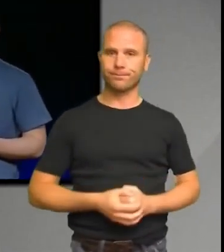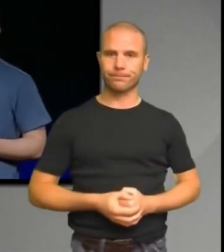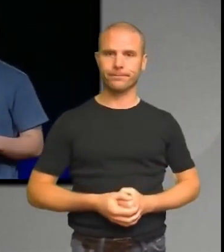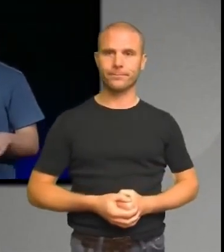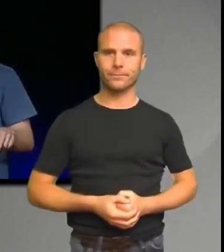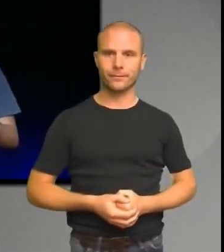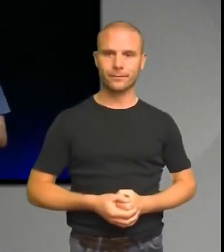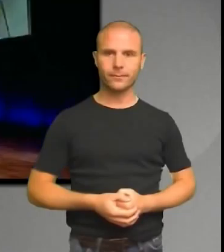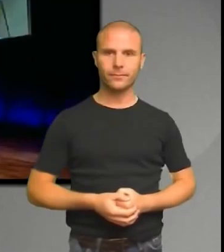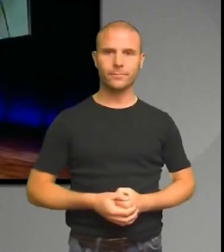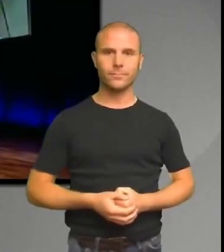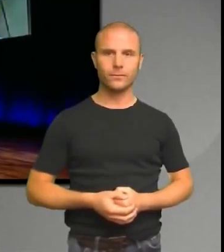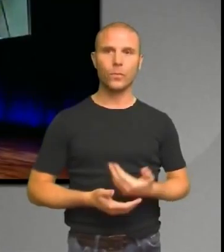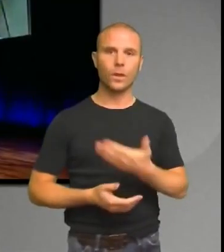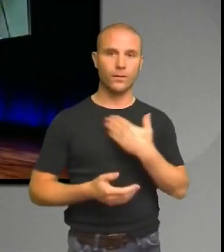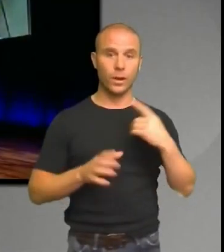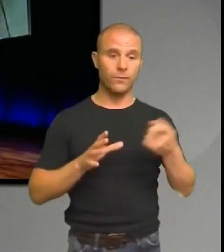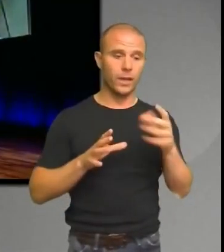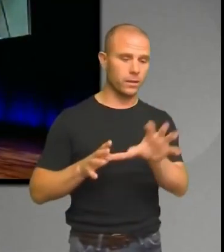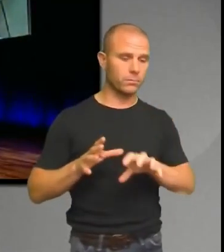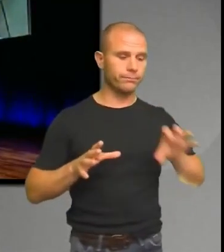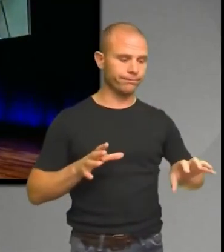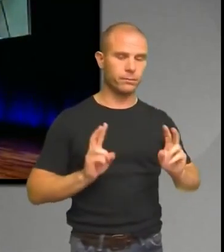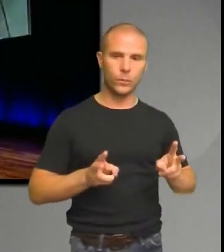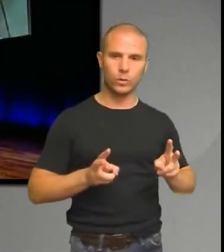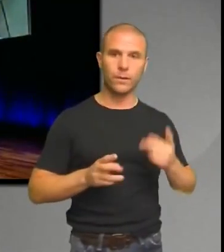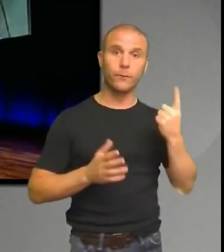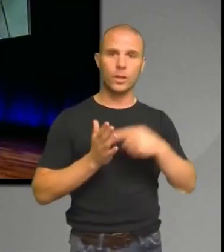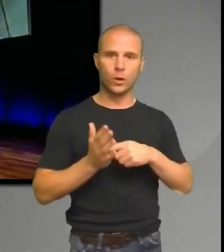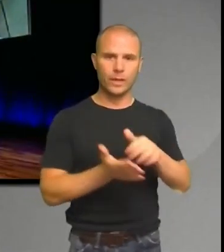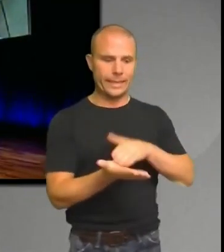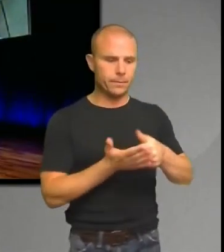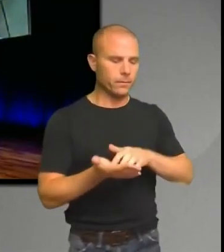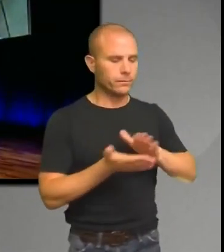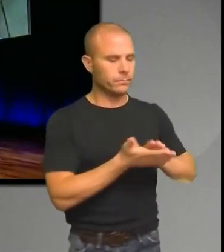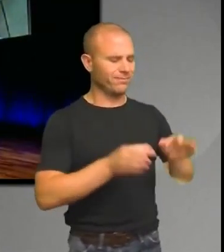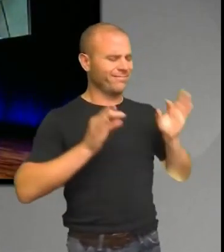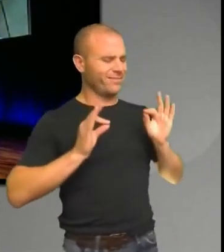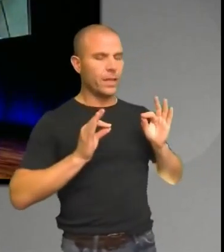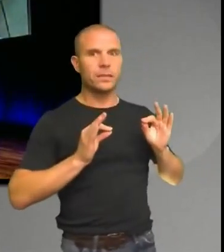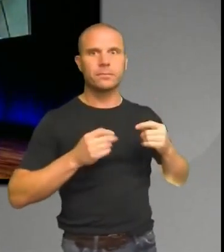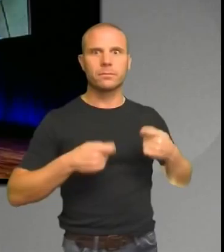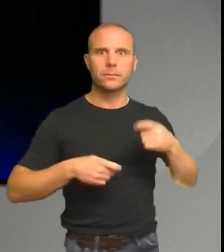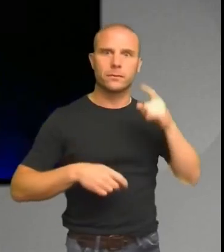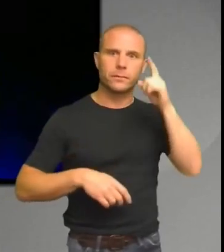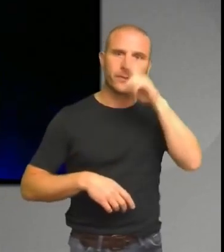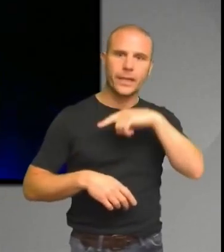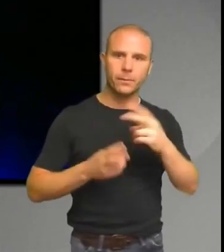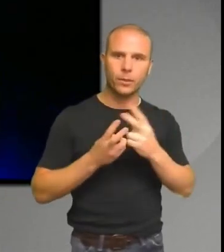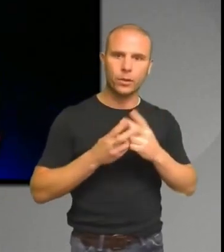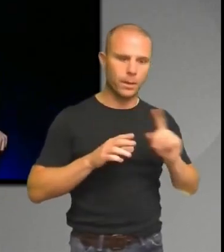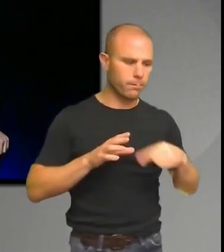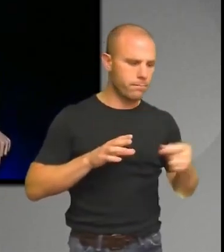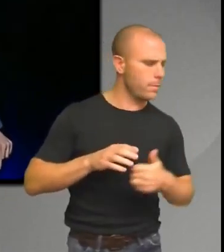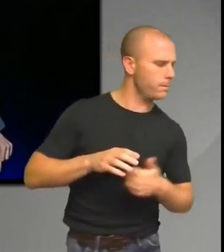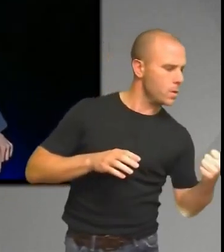Och här ser vi också då våran fläktar. Första gången så limmar vi fast en fel. Så att den sög in luft istället för att